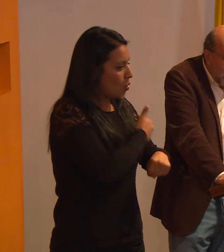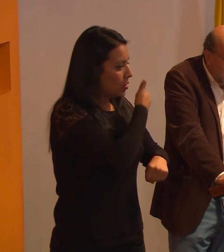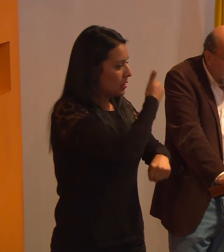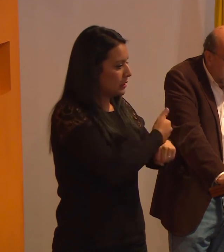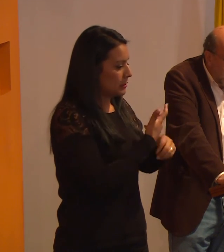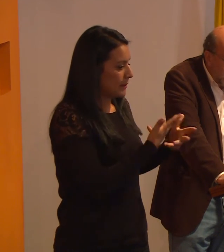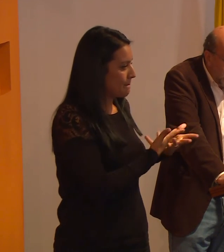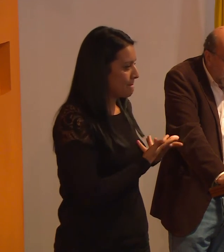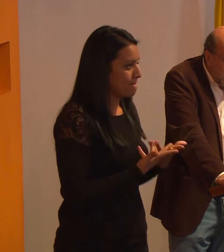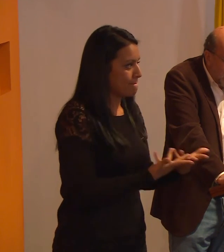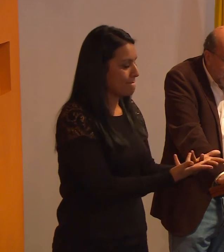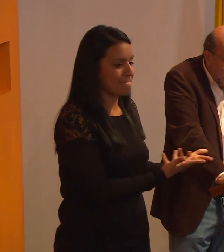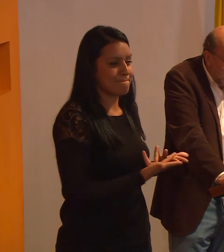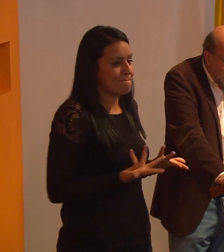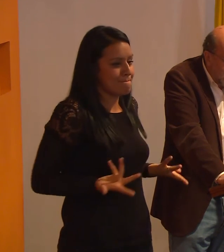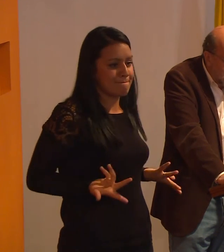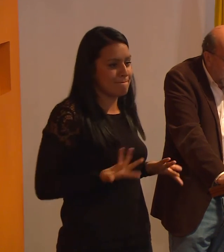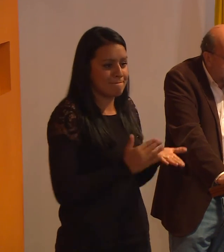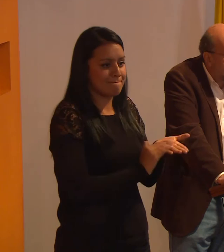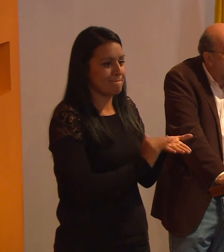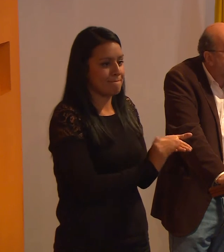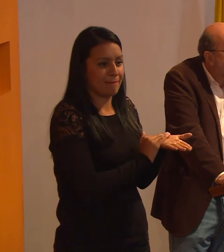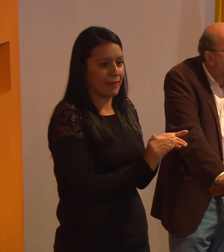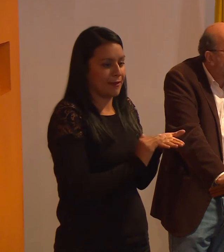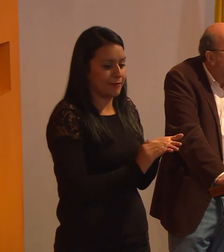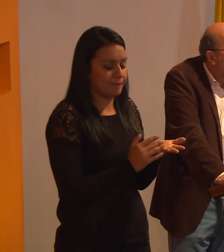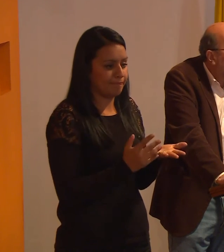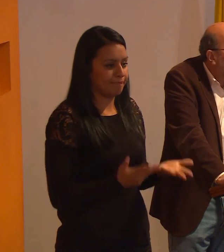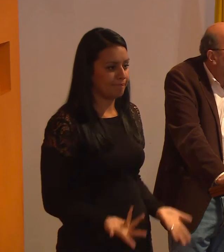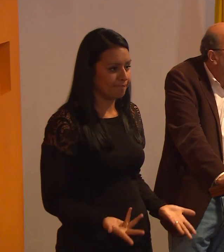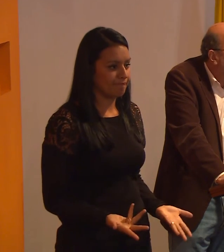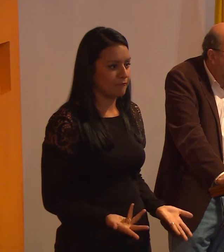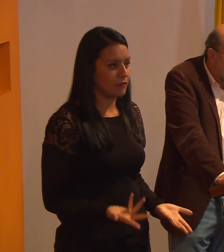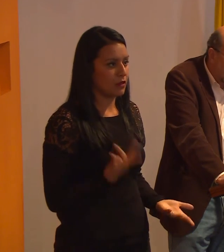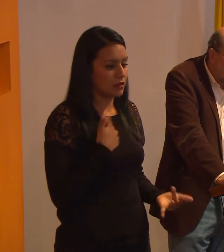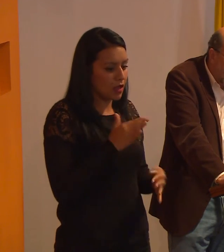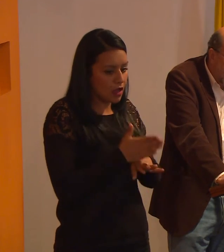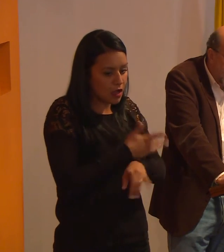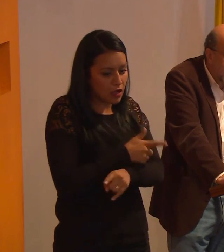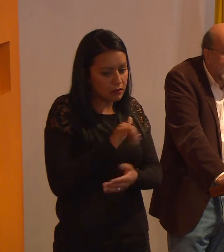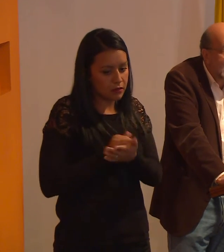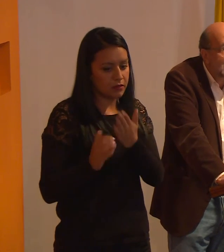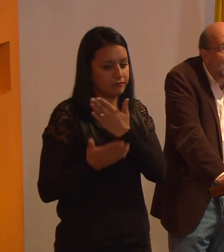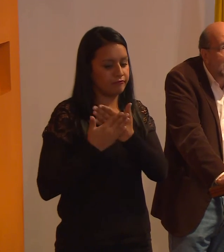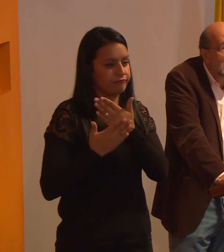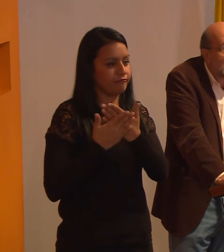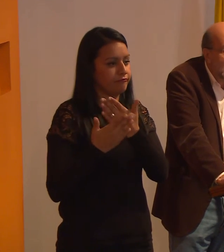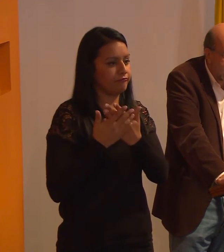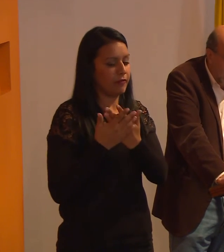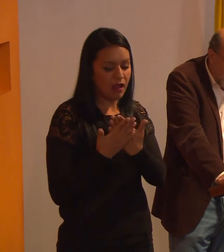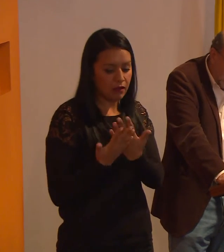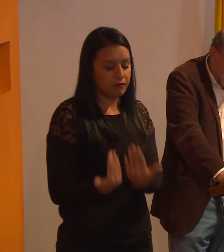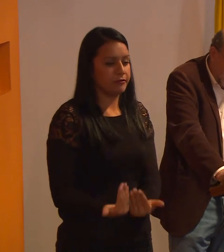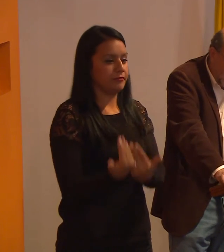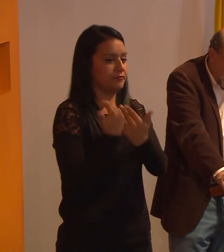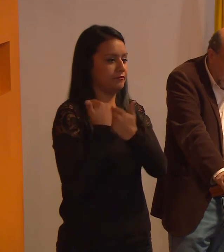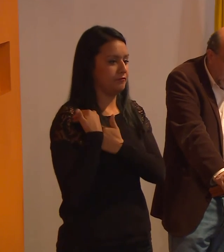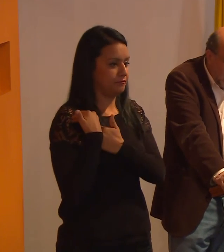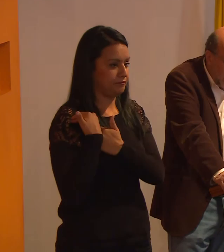directivos no tenemos alternativa diferente a aquella que nos señala la